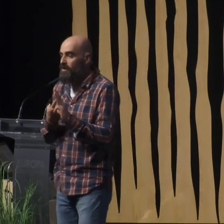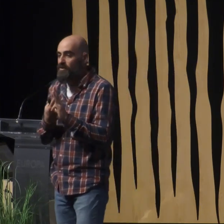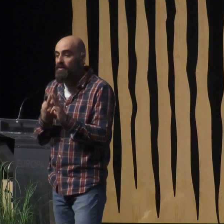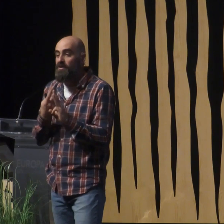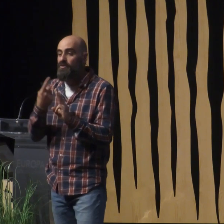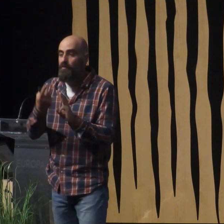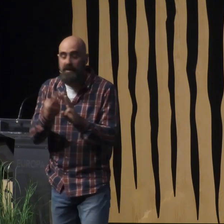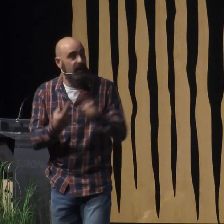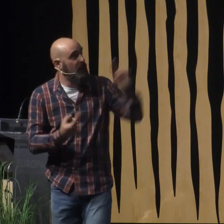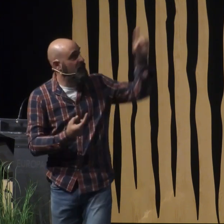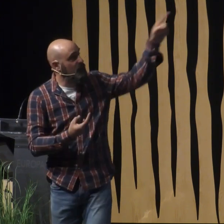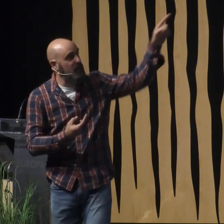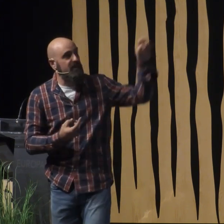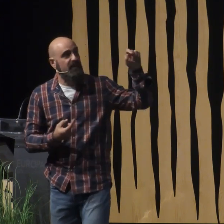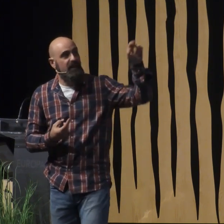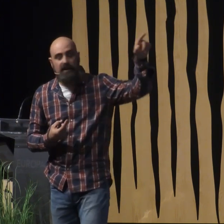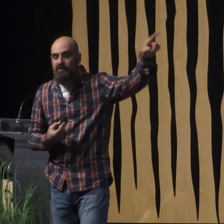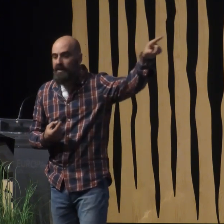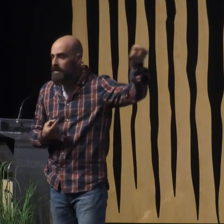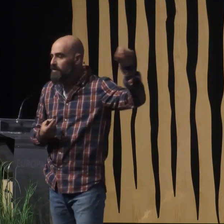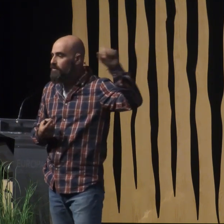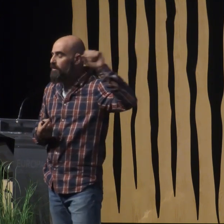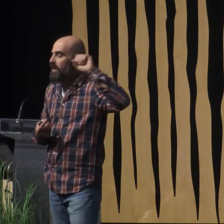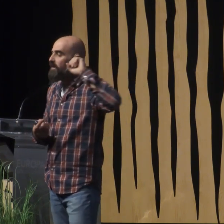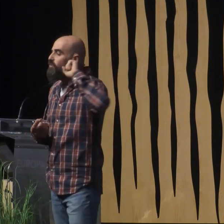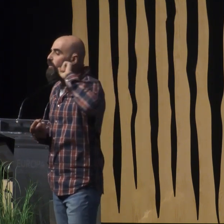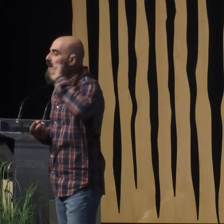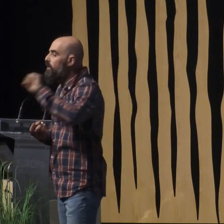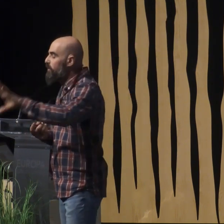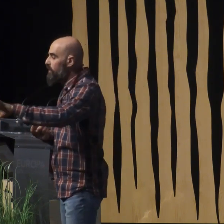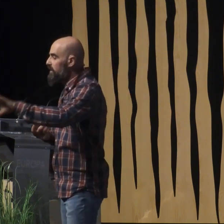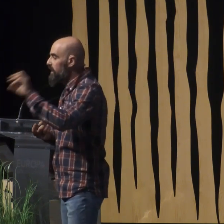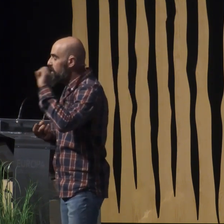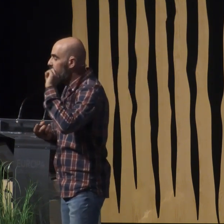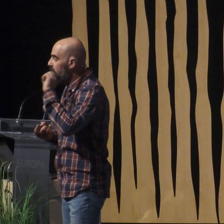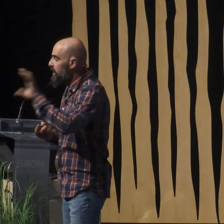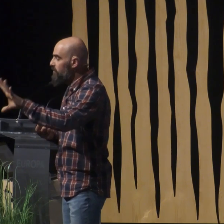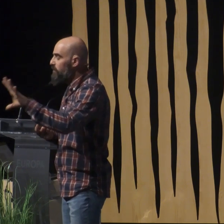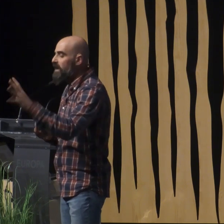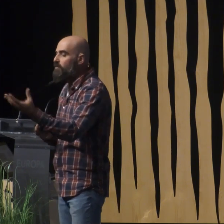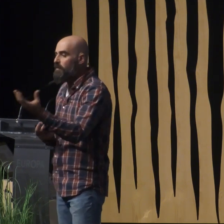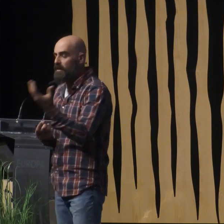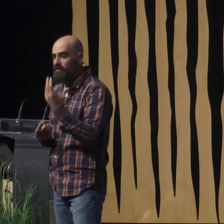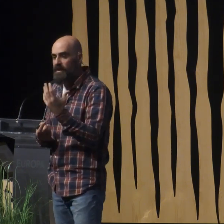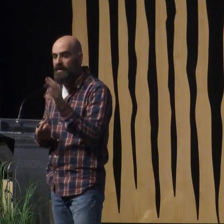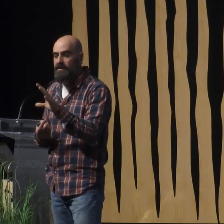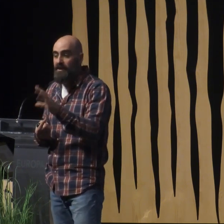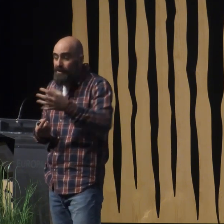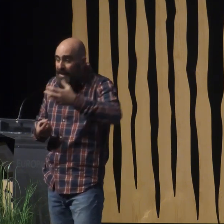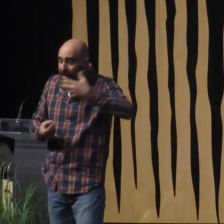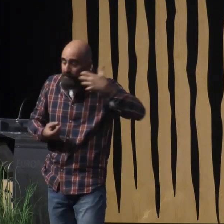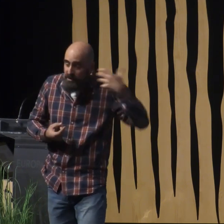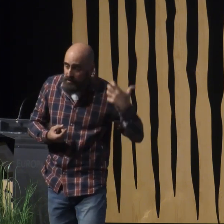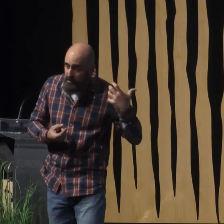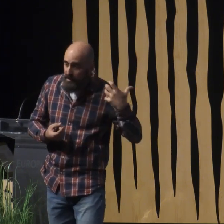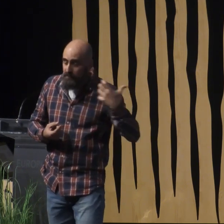ser yo, necesito escupirte, necesito pincharte, necesito darte asco, necesito provocar una emoción en ti que sea de reacción para que yo me pueda defender ante ti y entonces